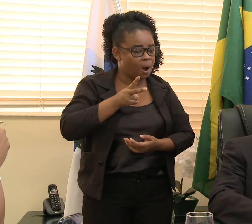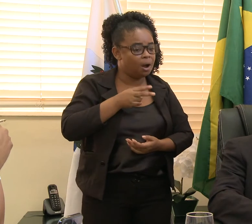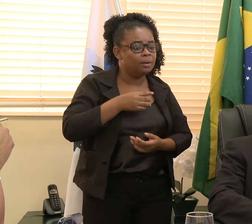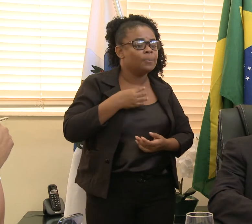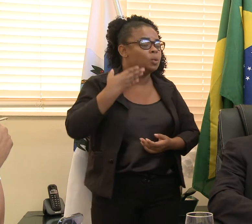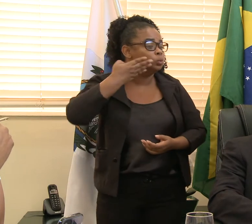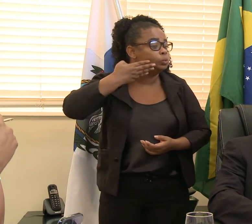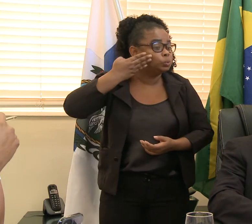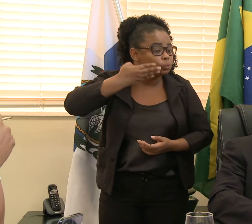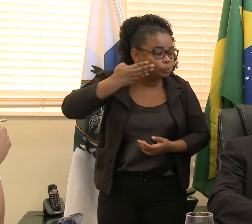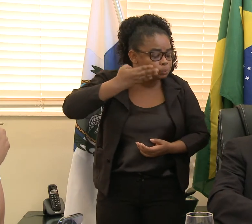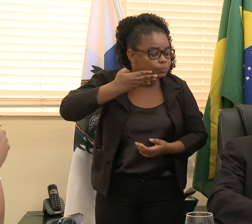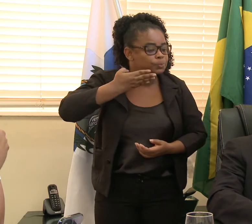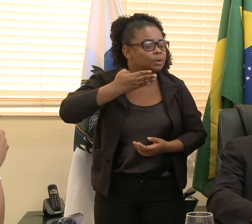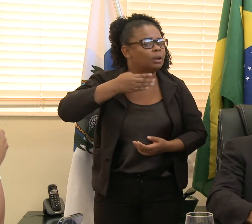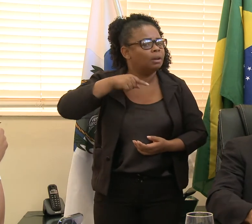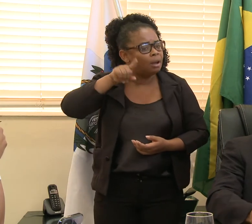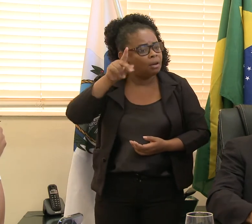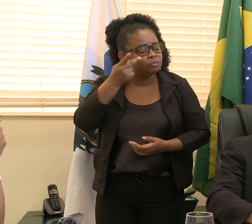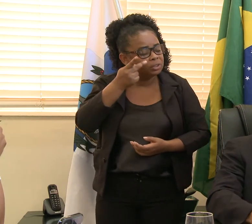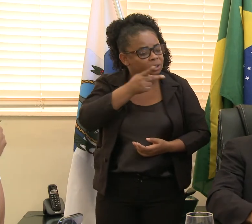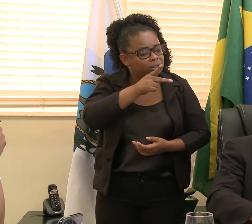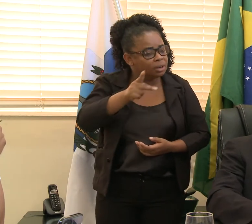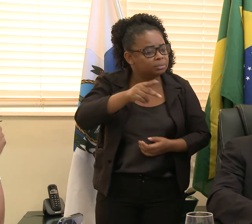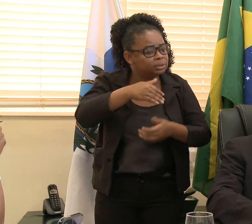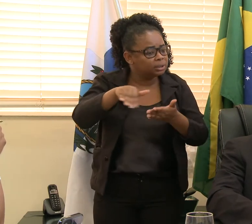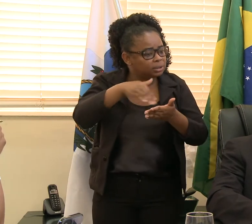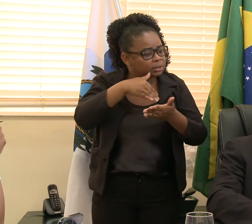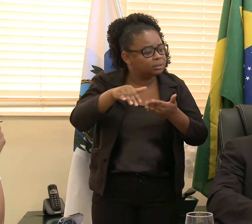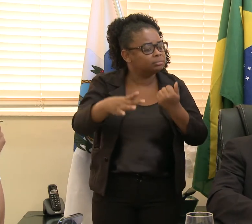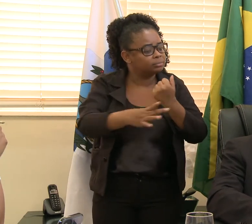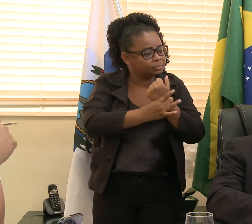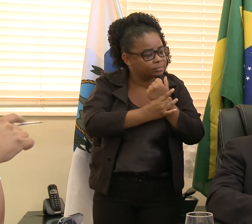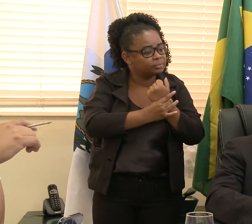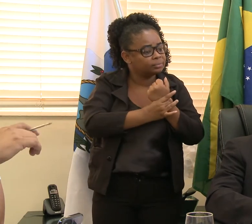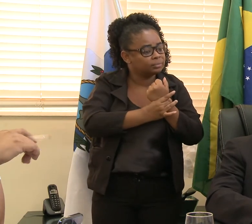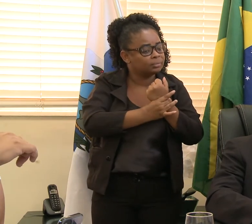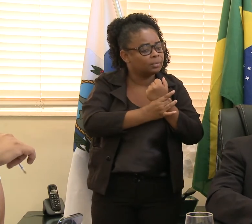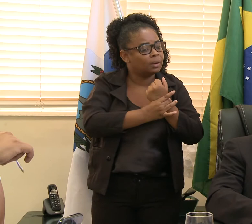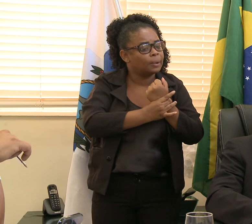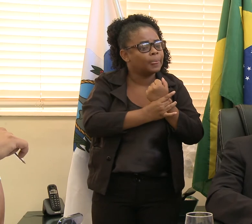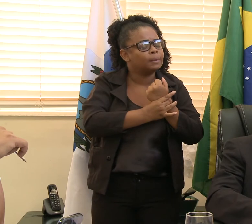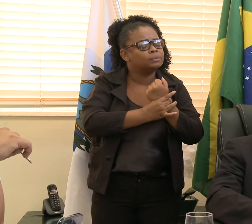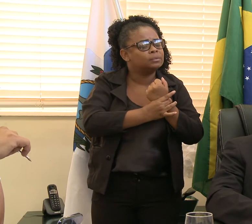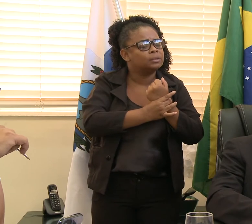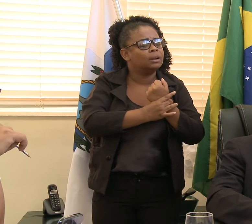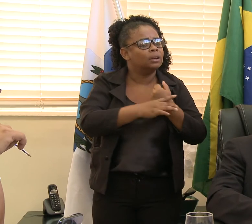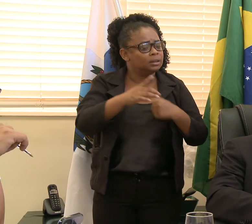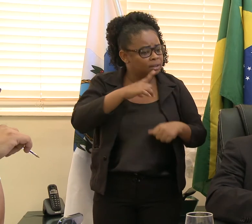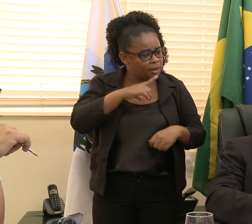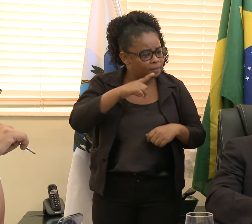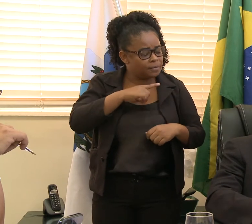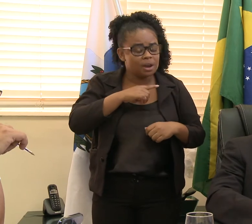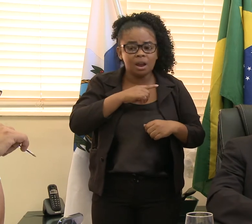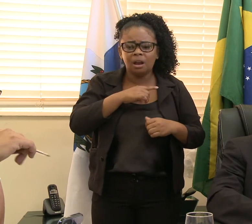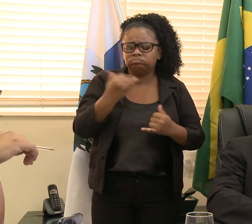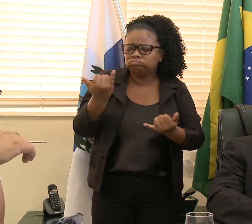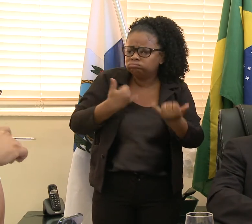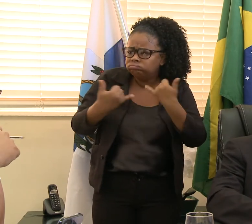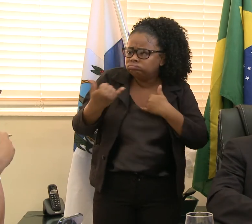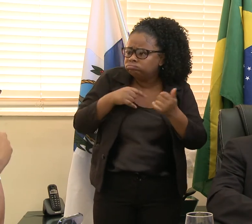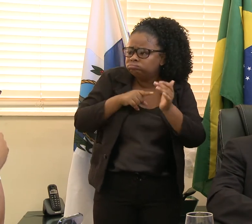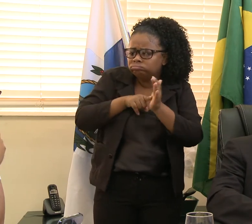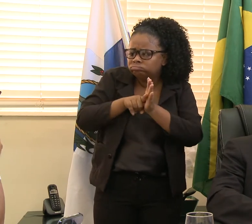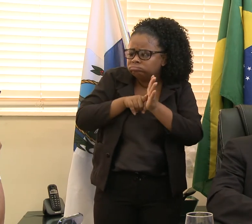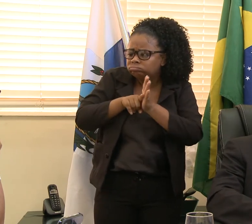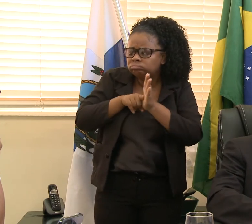discurso, tivemos aqui a Secretaria de Segurança, onde vamos obter algumas informações para